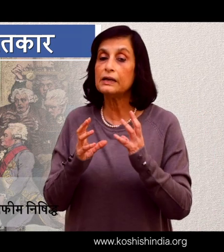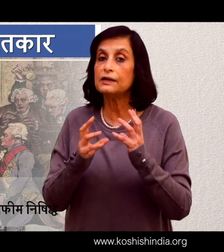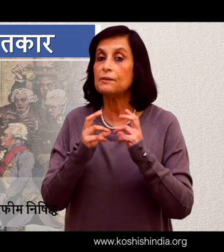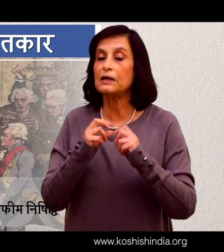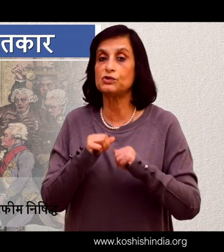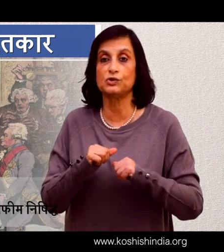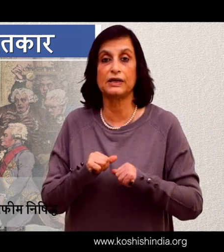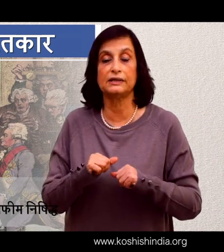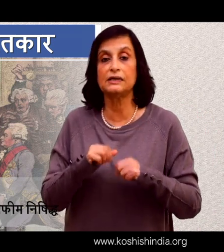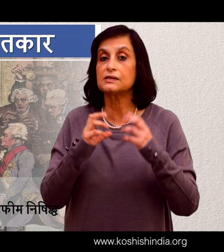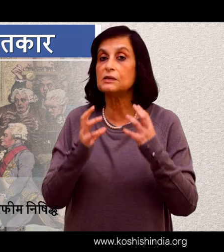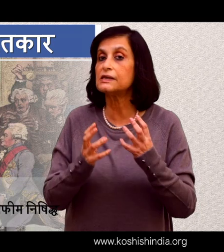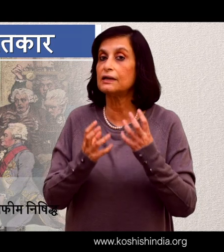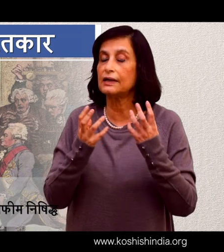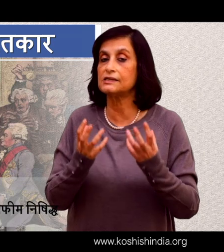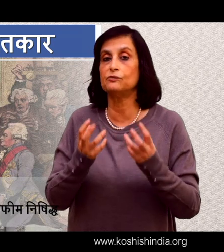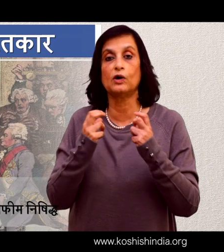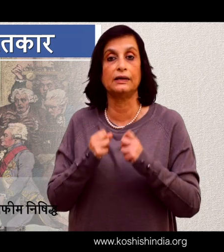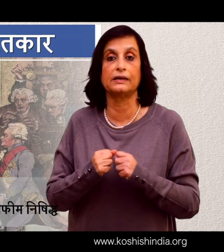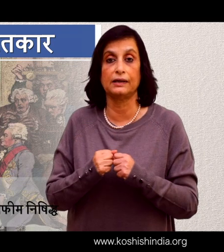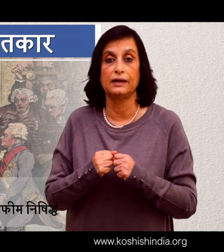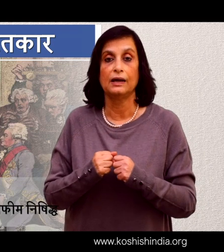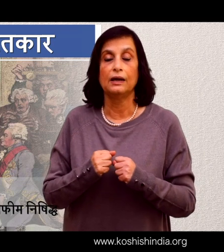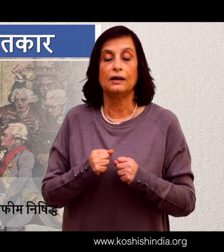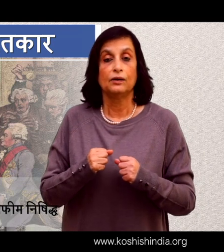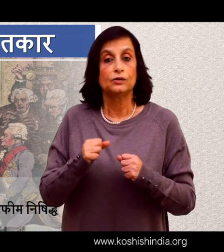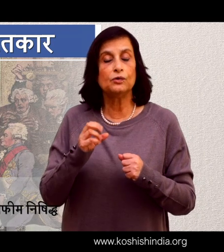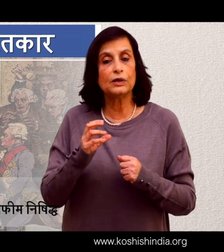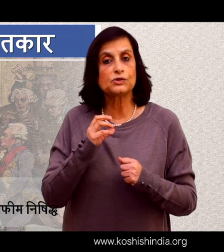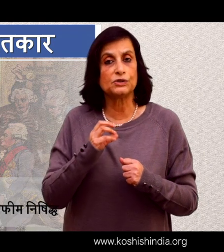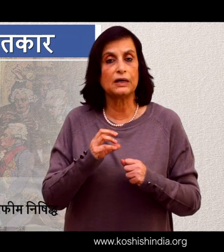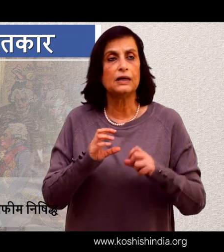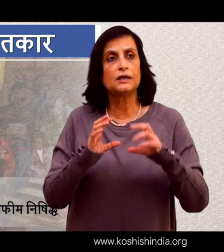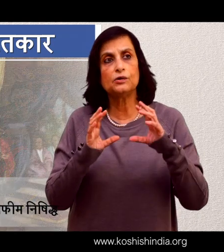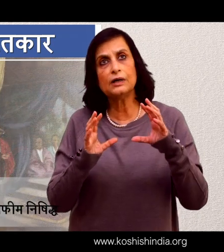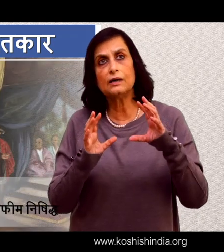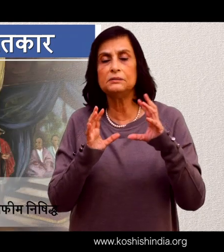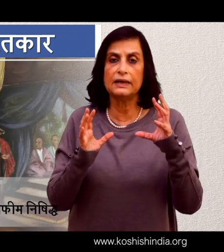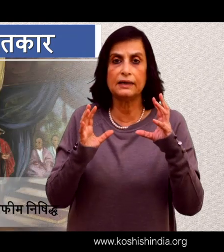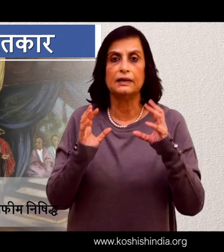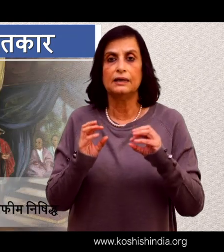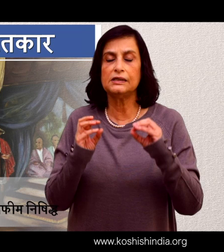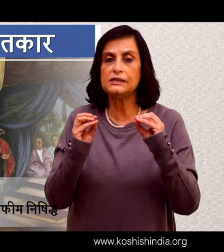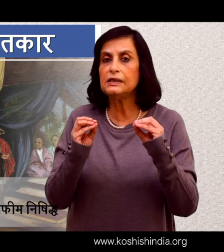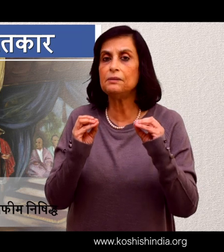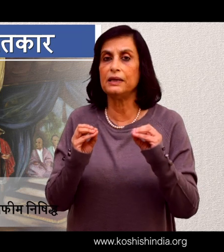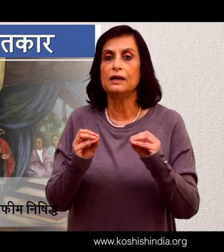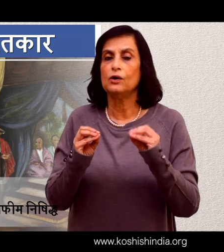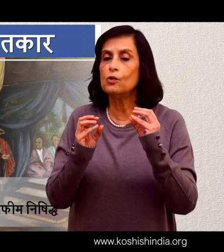केव्यापारीयह सोचनेलगेथेकिवे इससमस्याकासमाधानकैसेकरें।इसलिएउन्होंनेसोचा, क्योंनयहदेखाजाएकिचीनकेलोगोंकोकिन